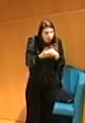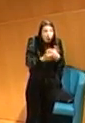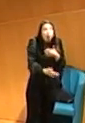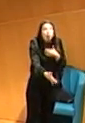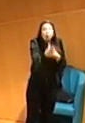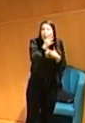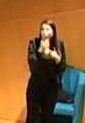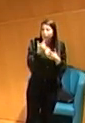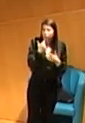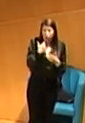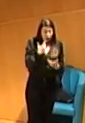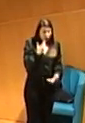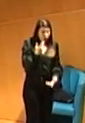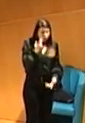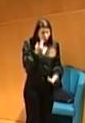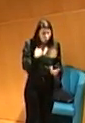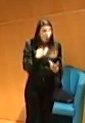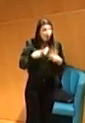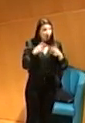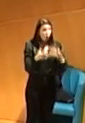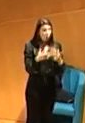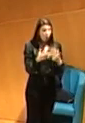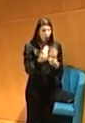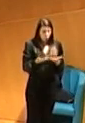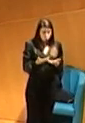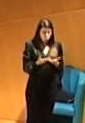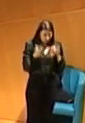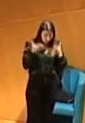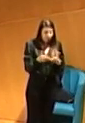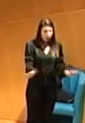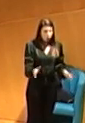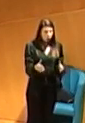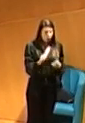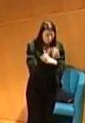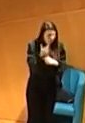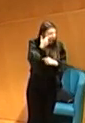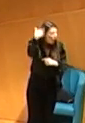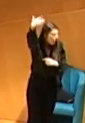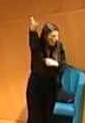vivre une vie un peu au jour le jour. J'en suis très satisfaite, mais il y a toujours en fait